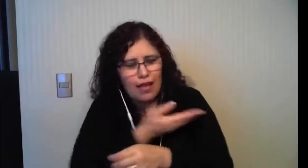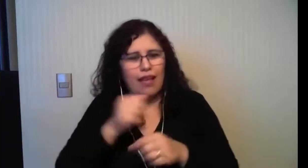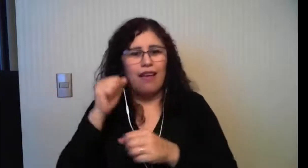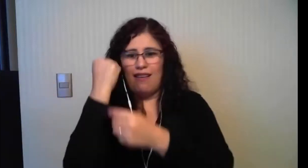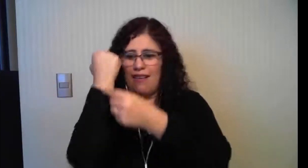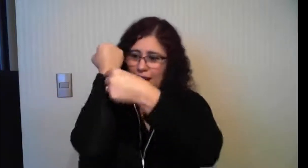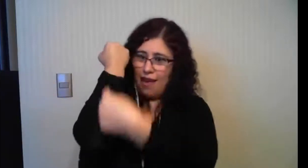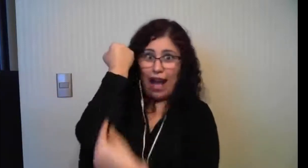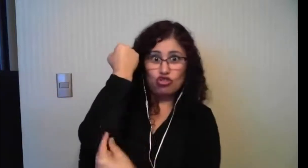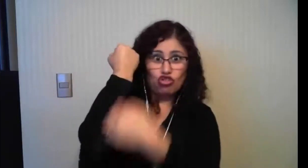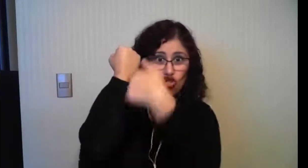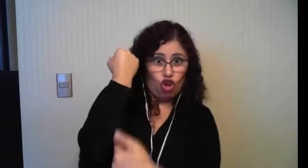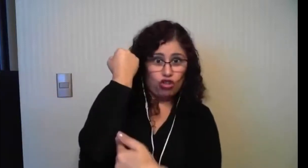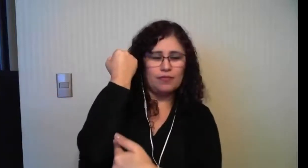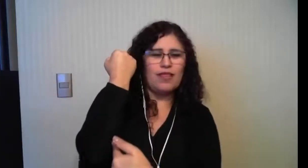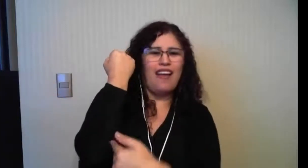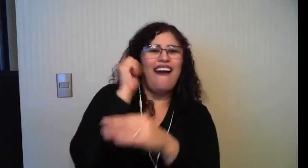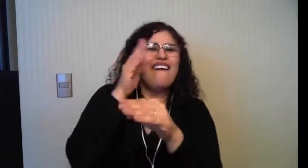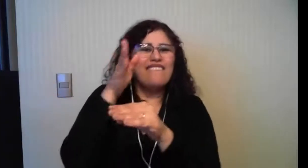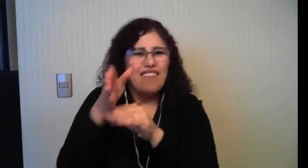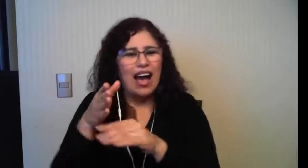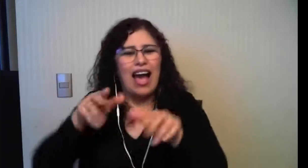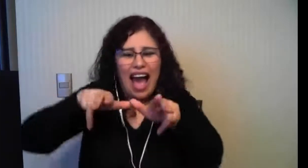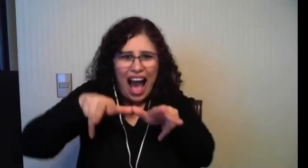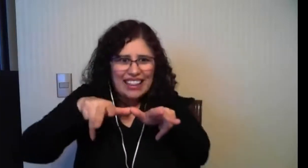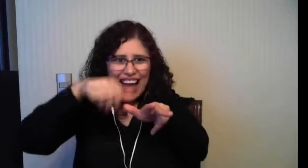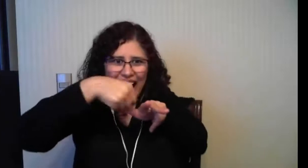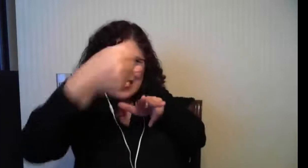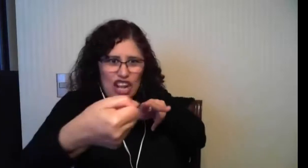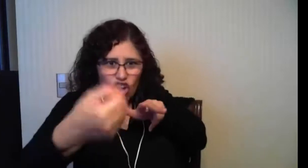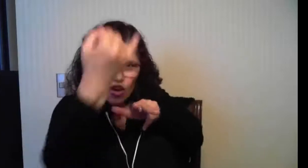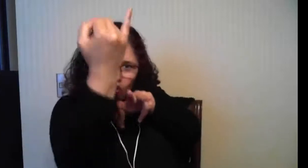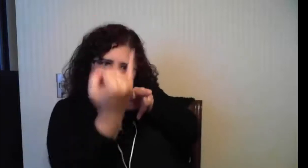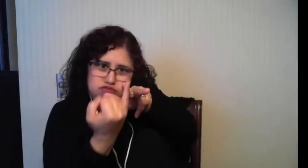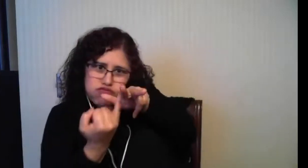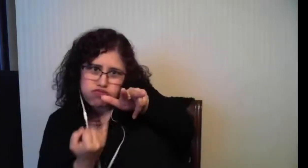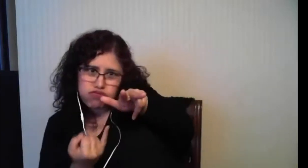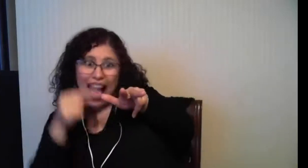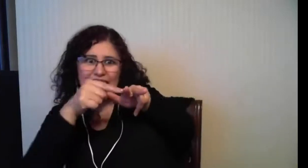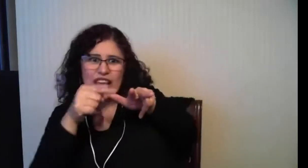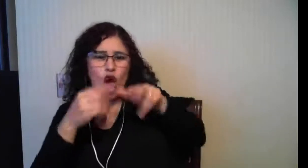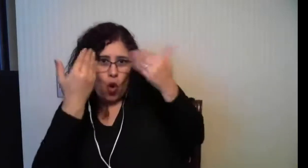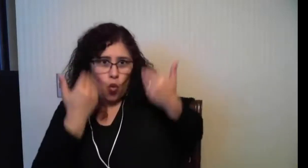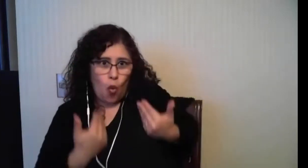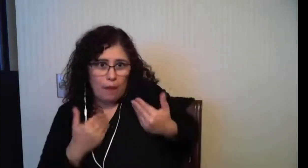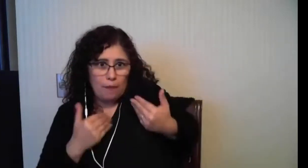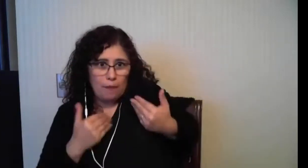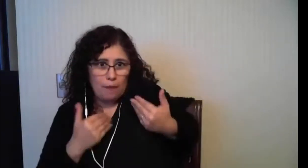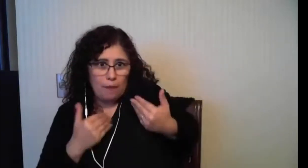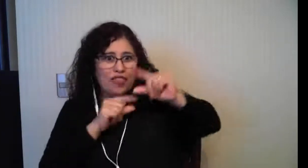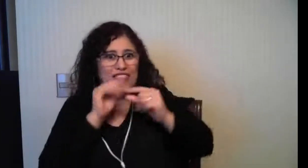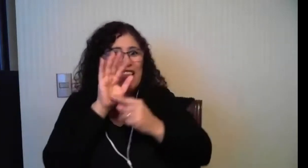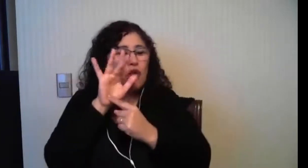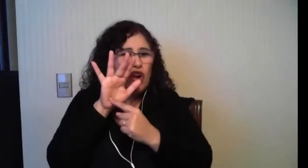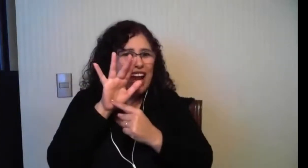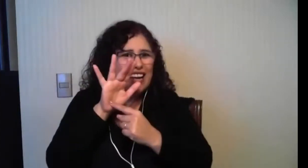llegar a el asta anterior de la médula espinal, ¿ya? Aquí va a estar el cuerpo neuronal del nervio